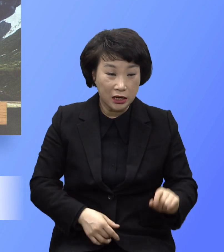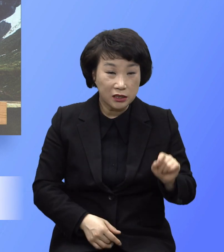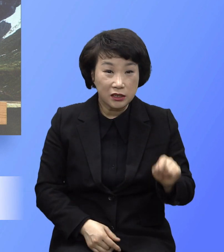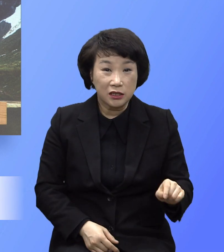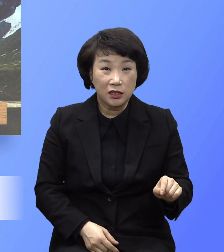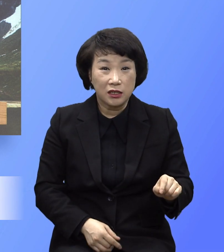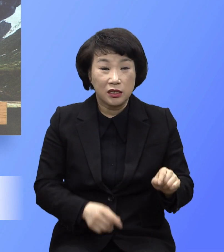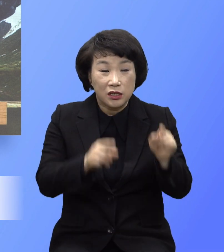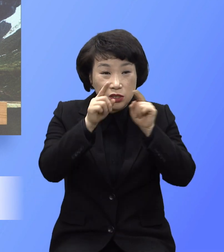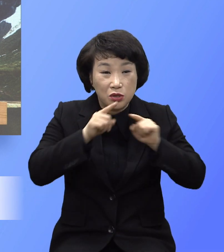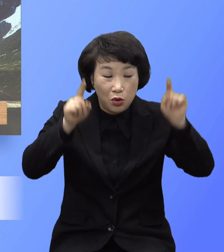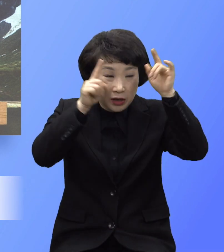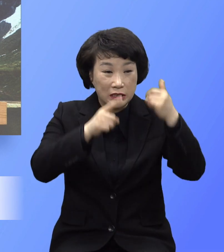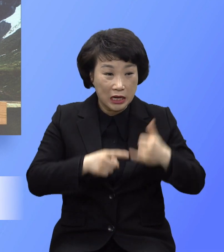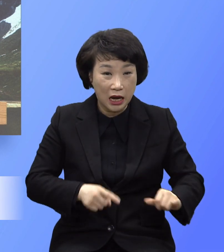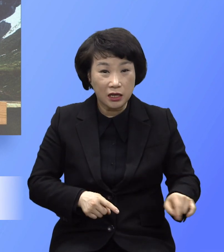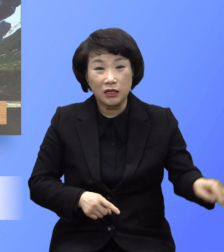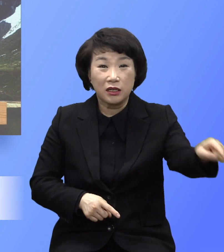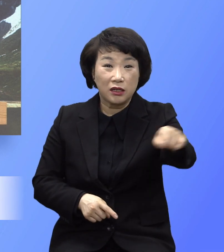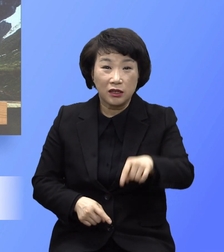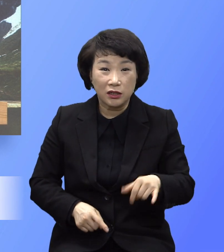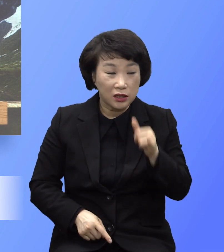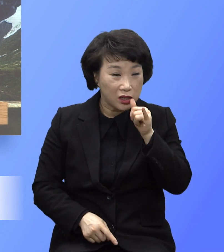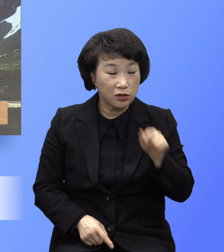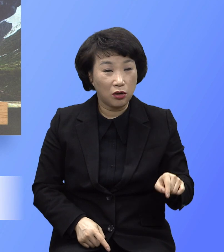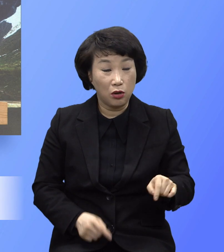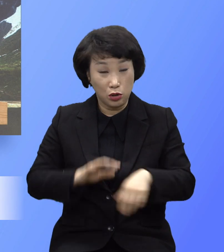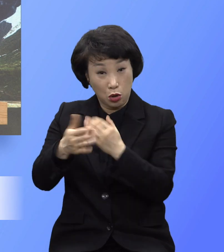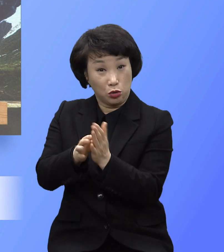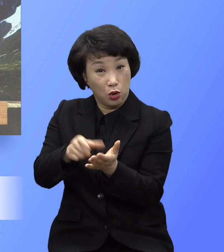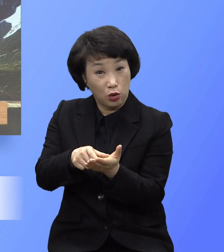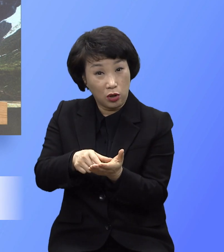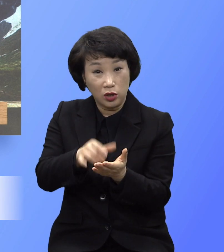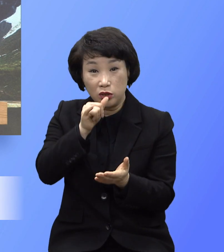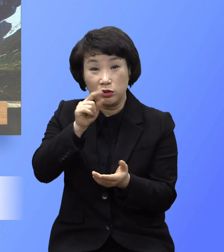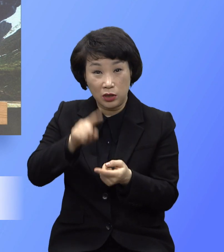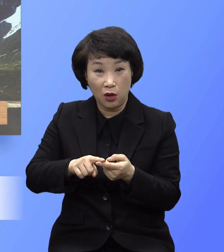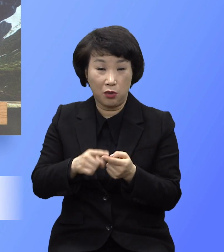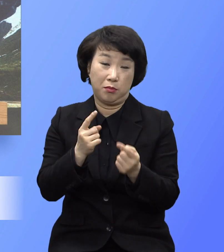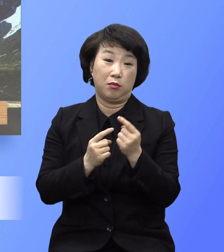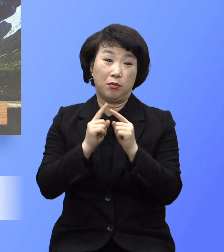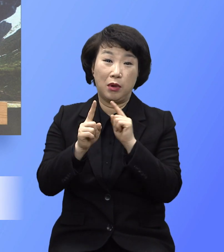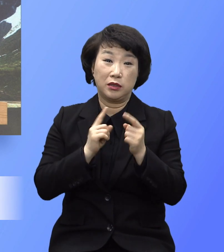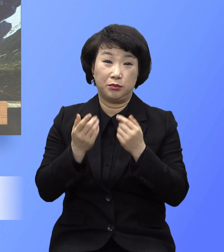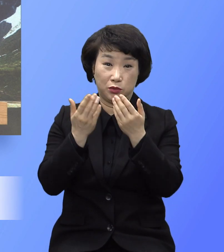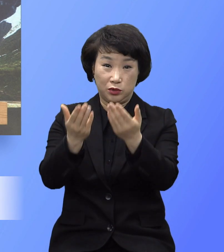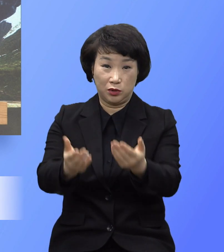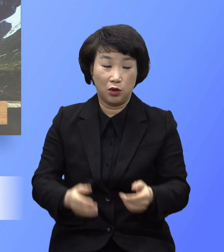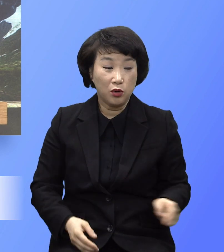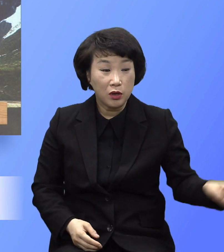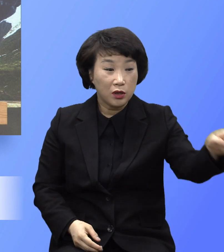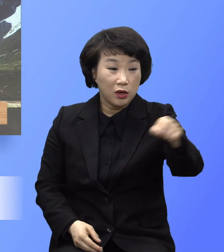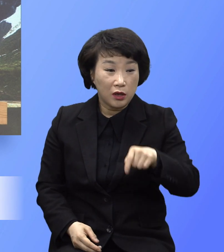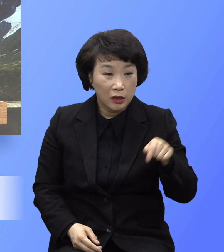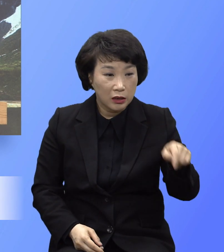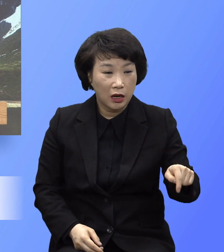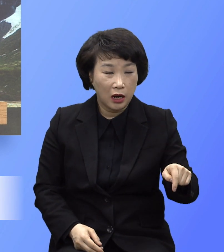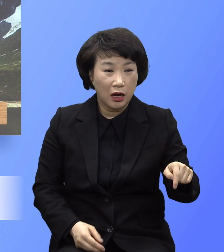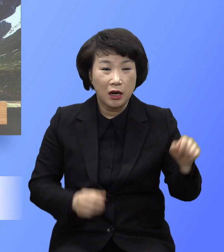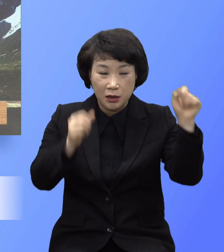자식, 지옥의 자식, 성경에 나온 대로 말씀드려요. 이렇게